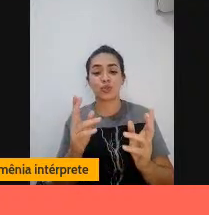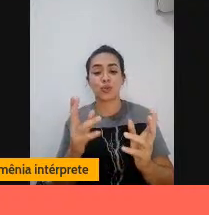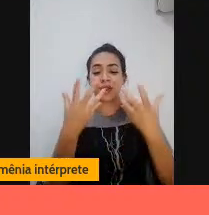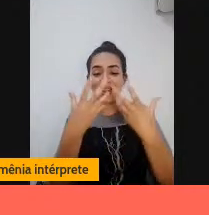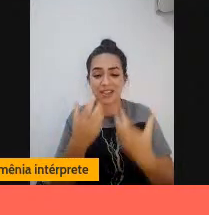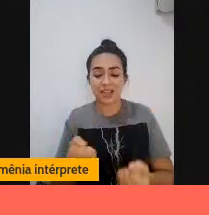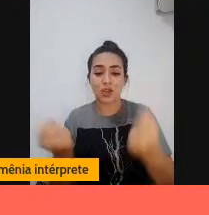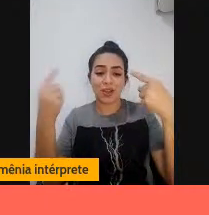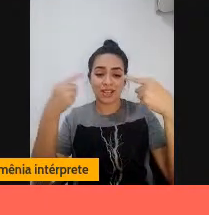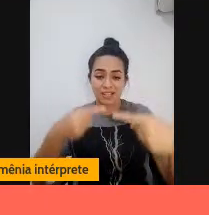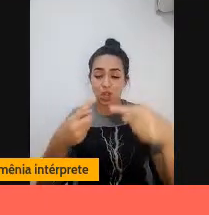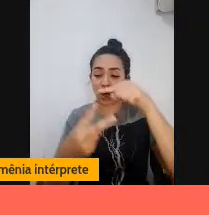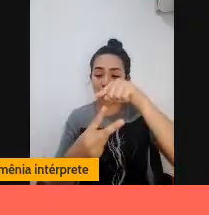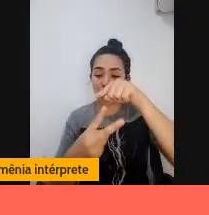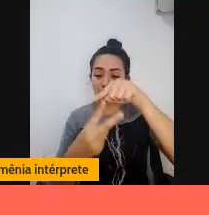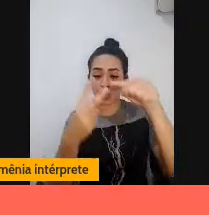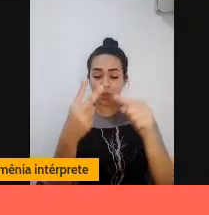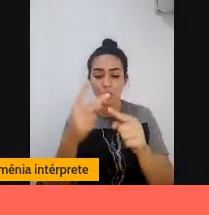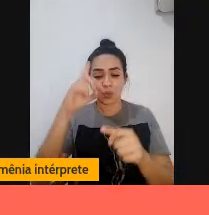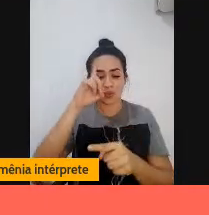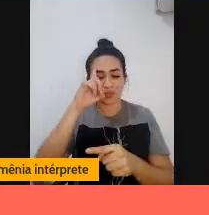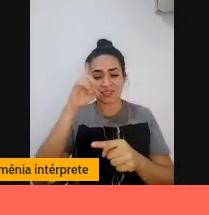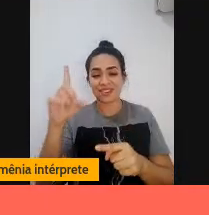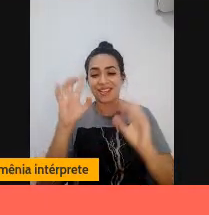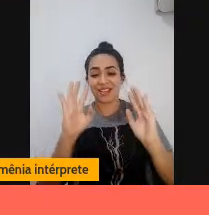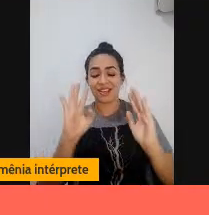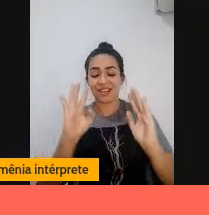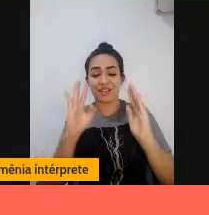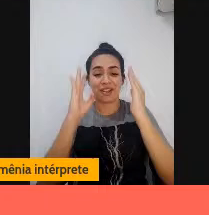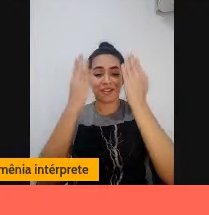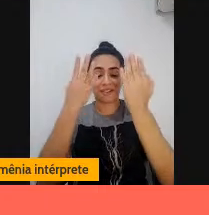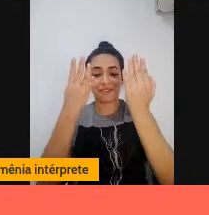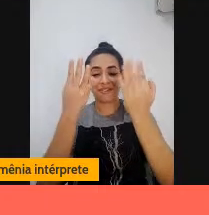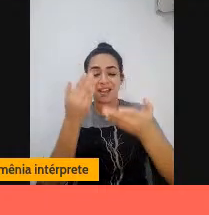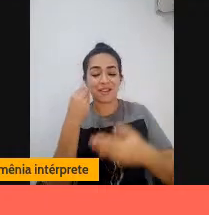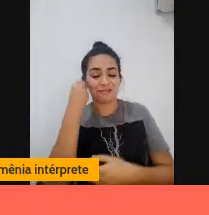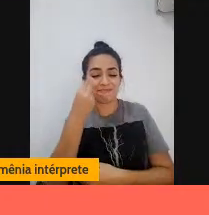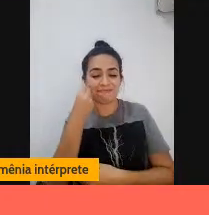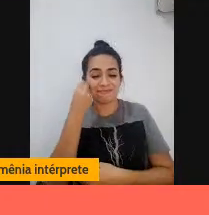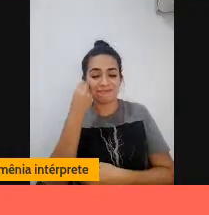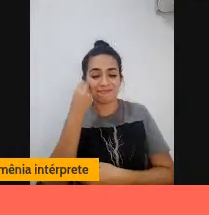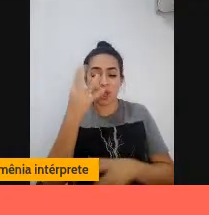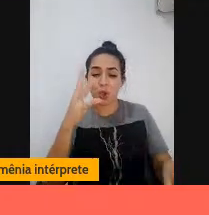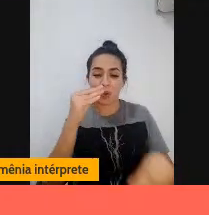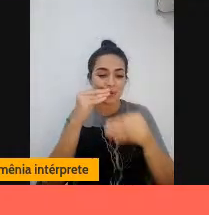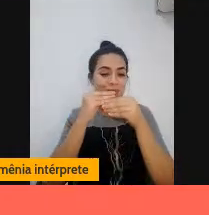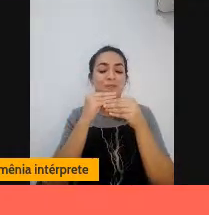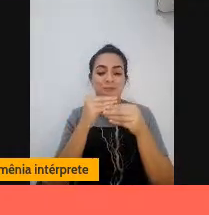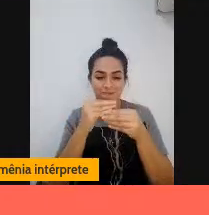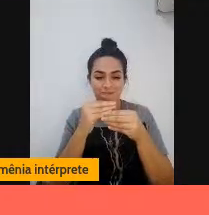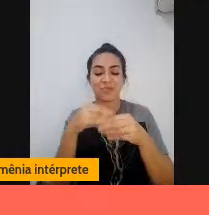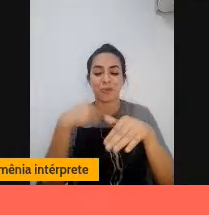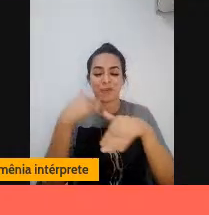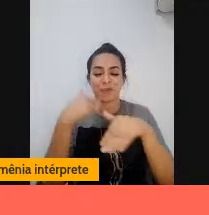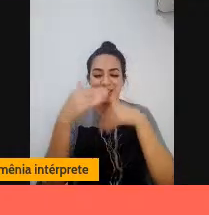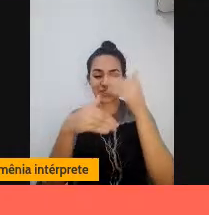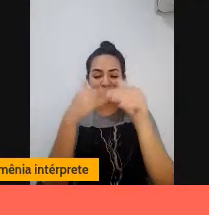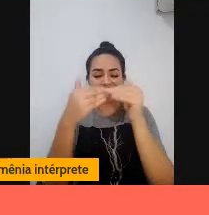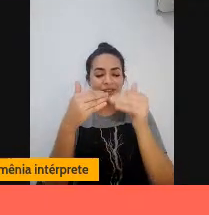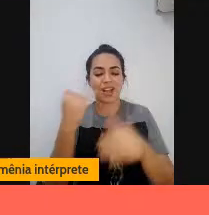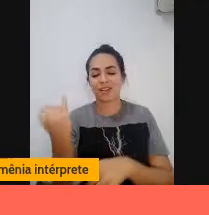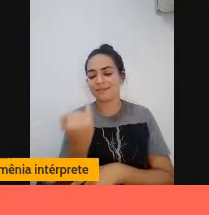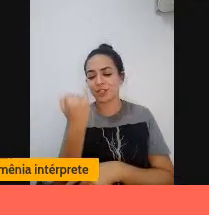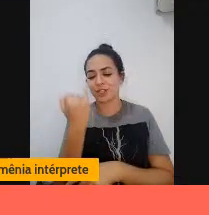durante esses 2 dias, fizeram parte dessa experiência, né? Fizeram parte desse desenvolvimento que é tão